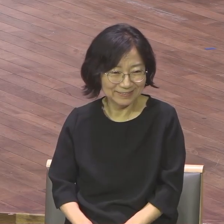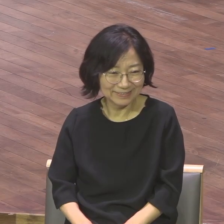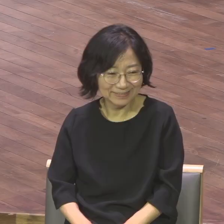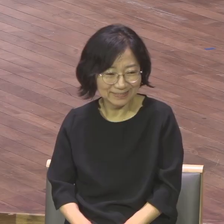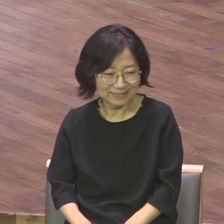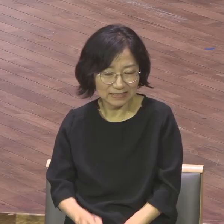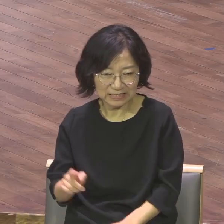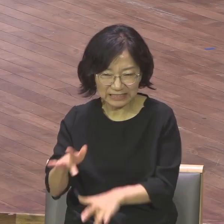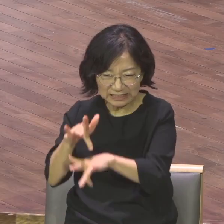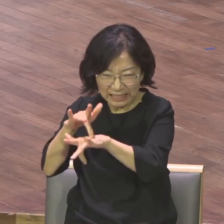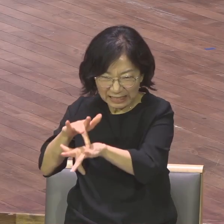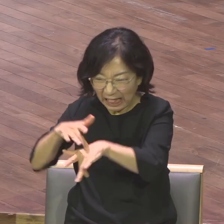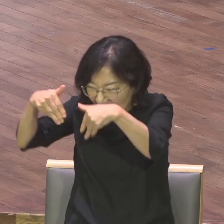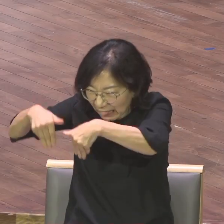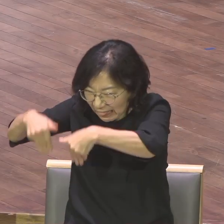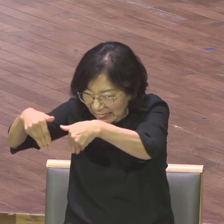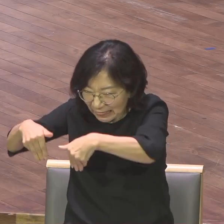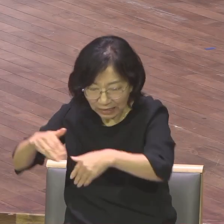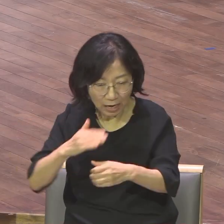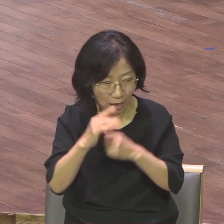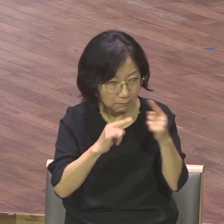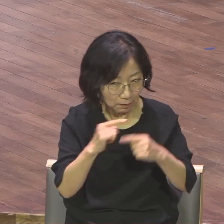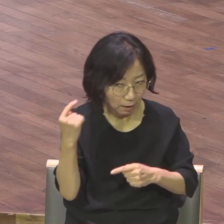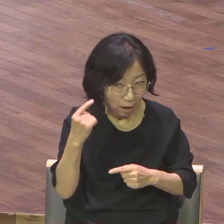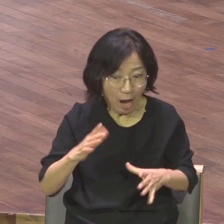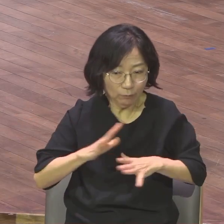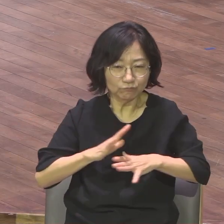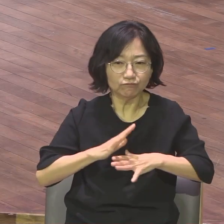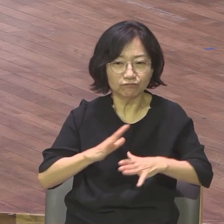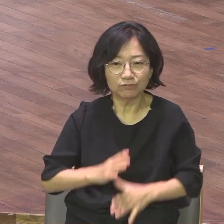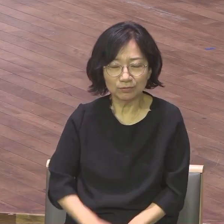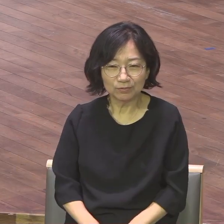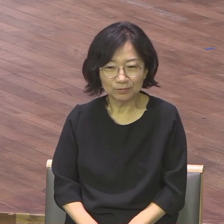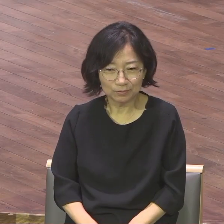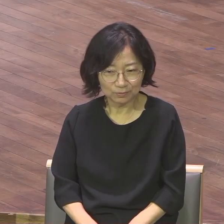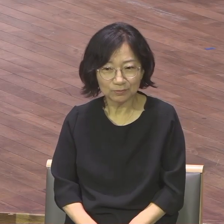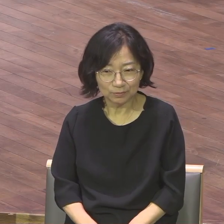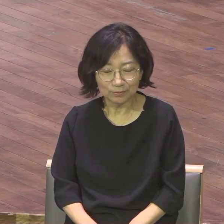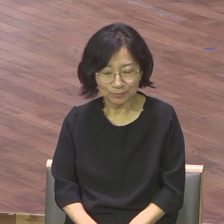저 사단 심부름한 저것들은 하나님의 말씀이 무섭단 말이에요.